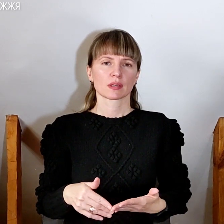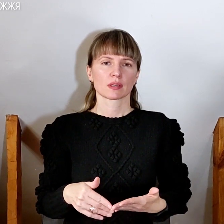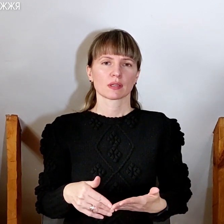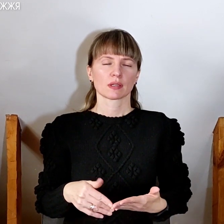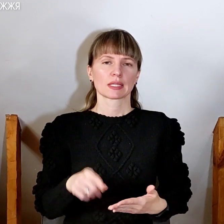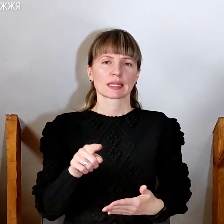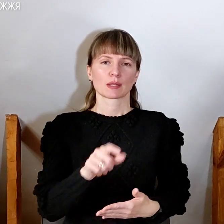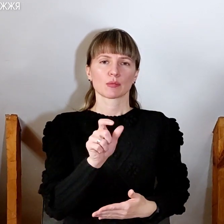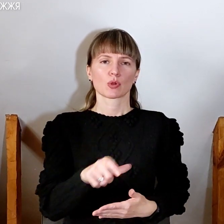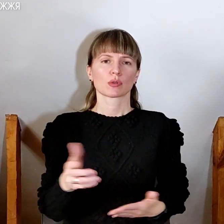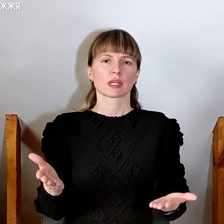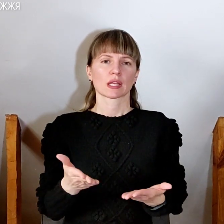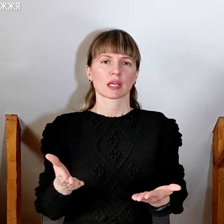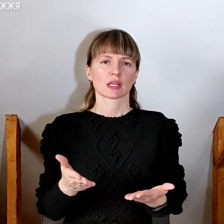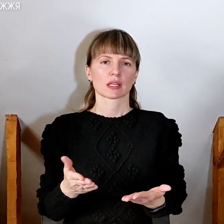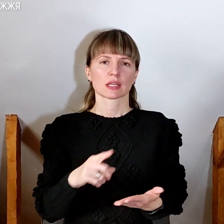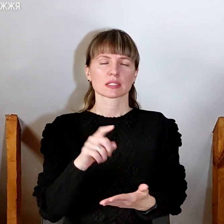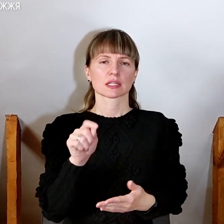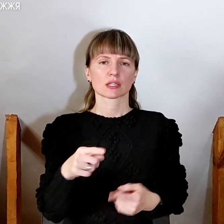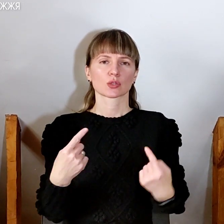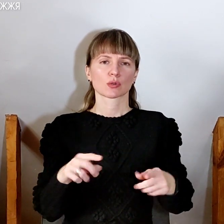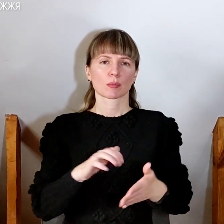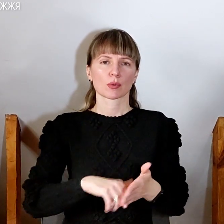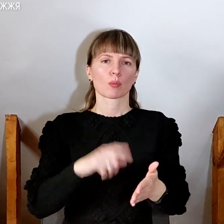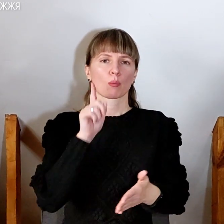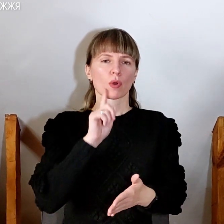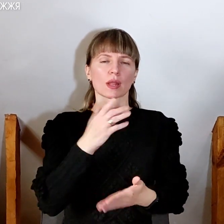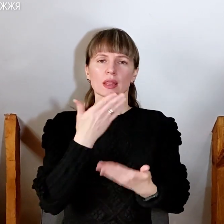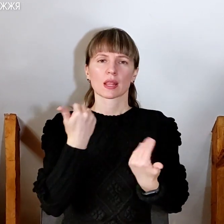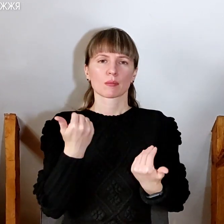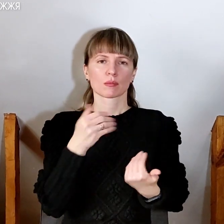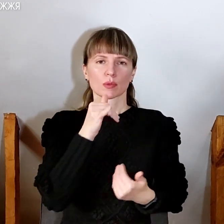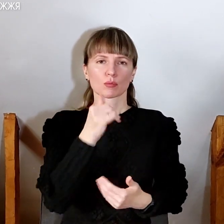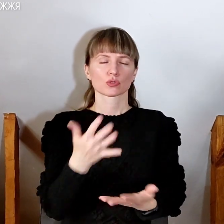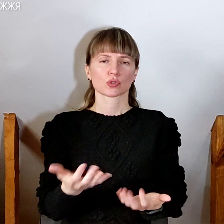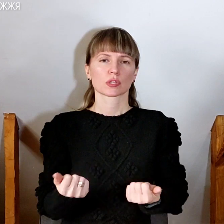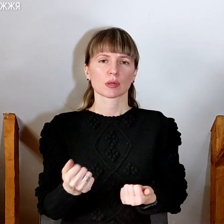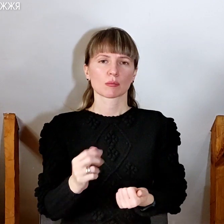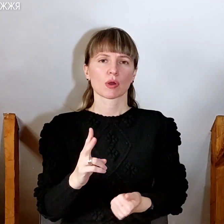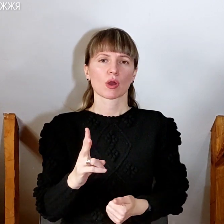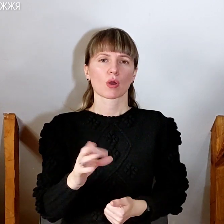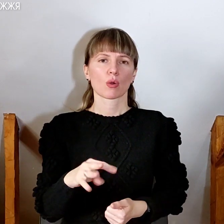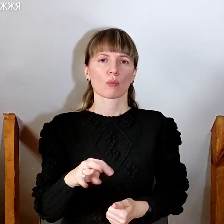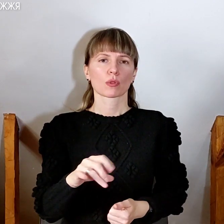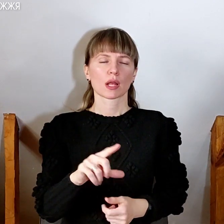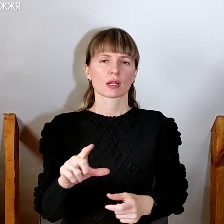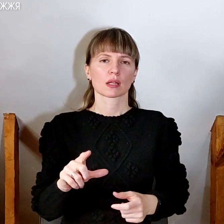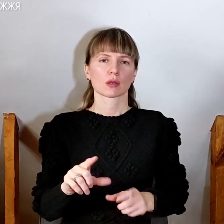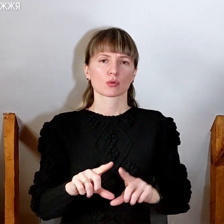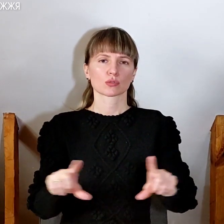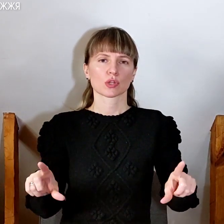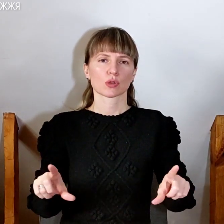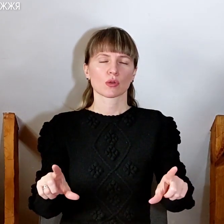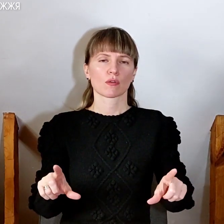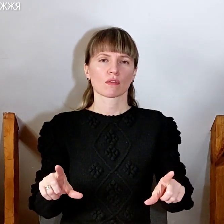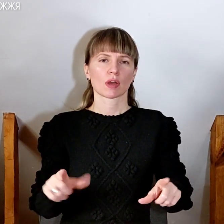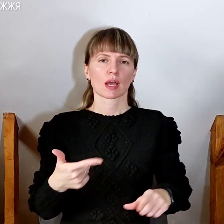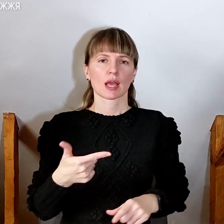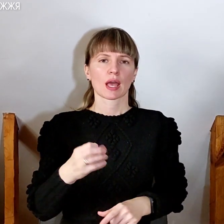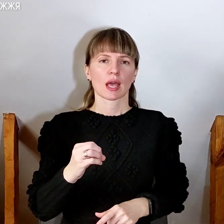тим людям, які, скажімо, за тих чи інших причин поки що не можуть отримати у комунальних установах гемодіаліз.